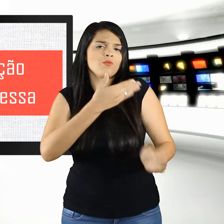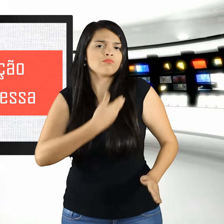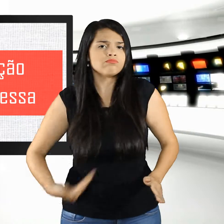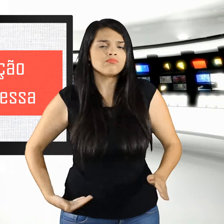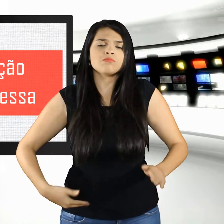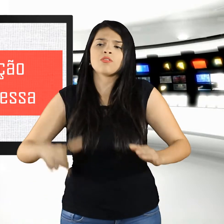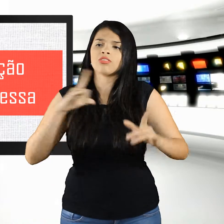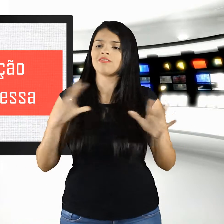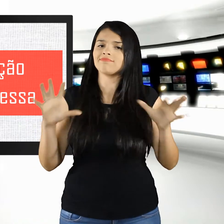do governo.